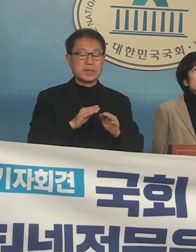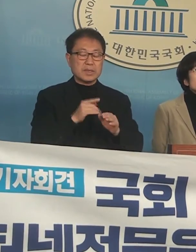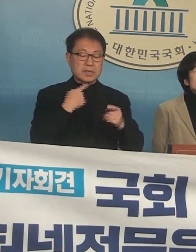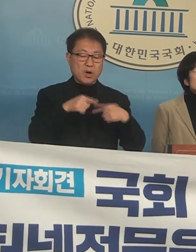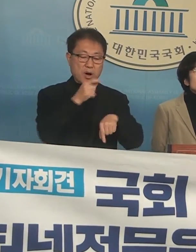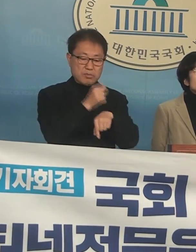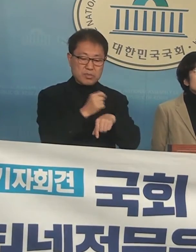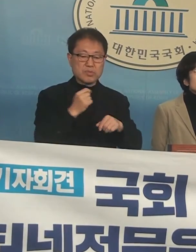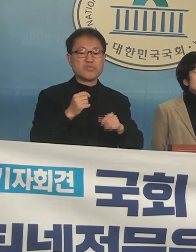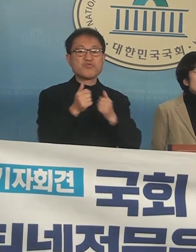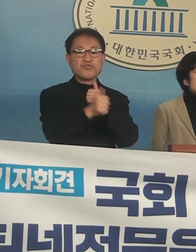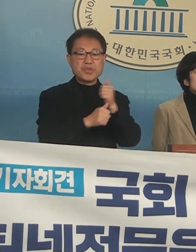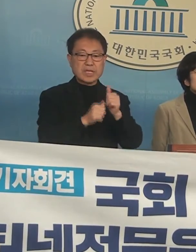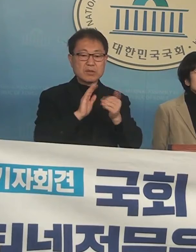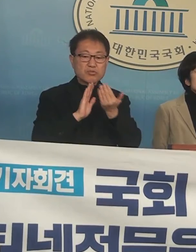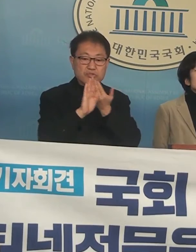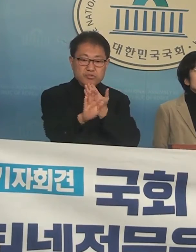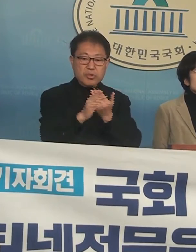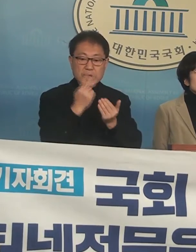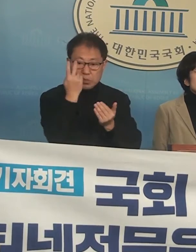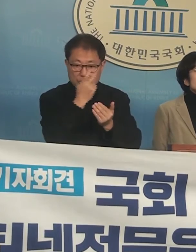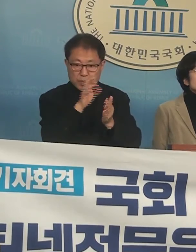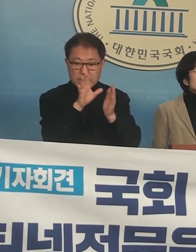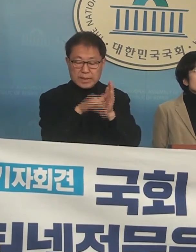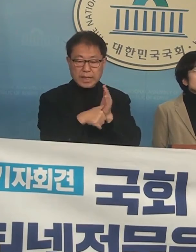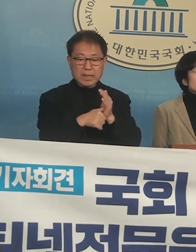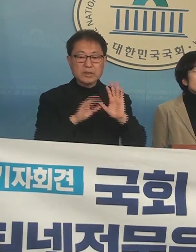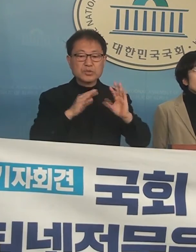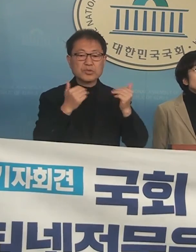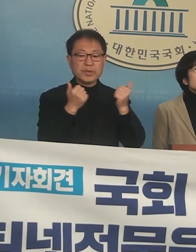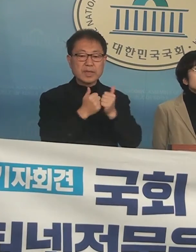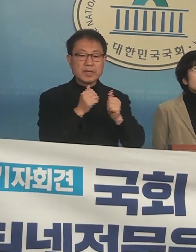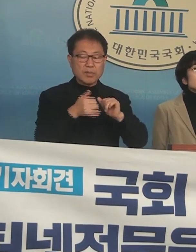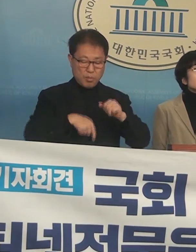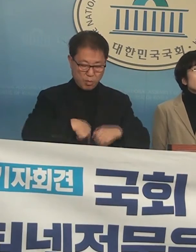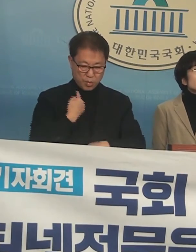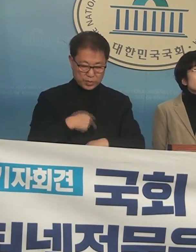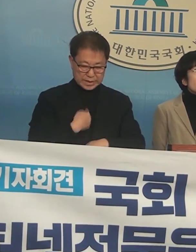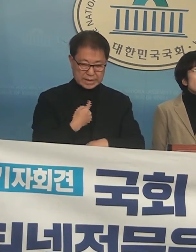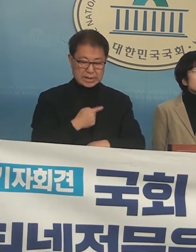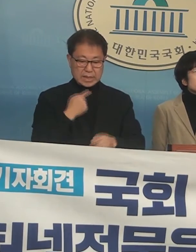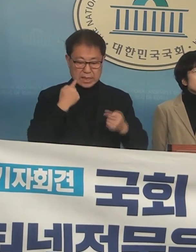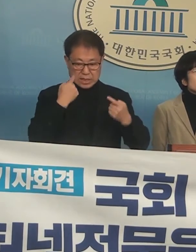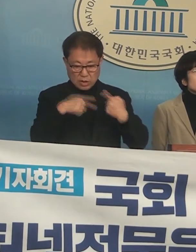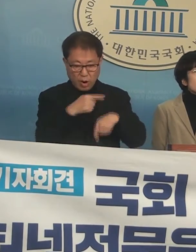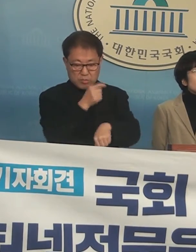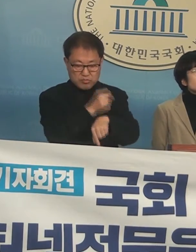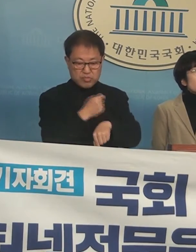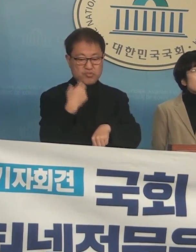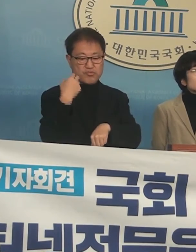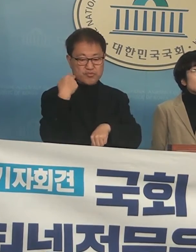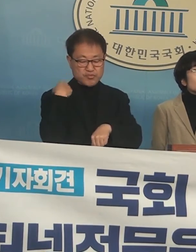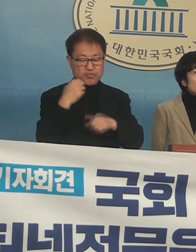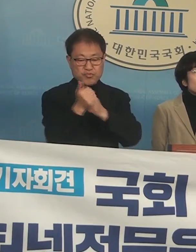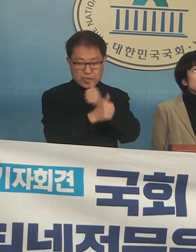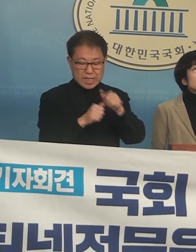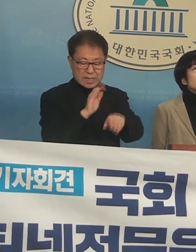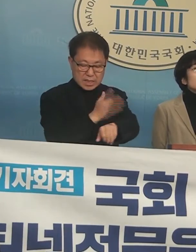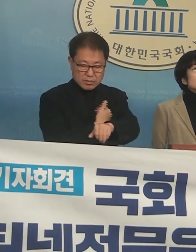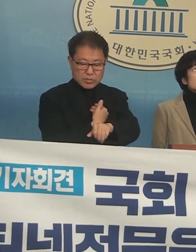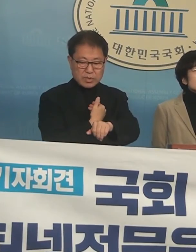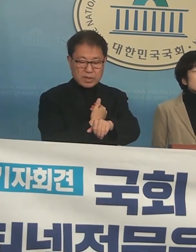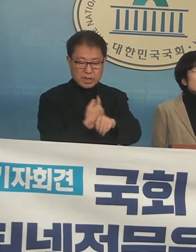전체 회의 그리고 이후에 이뤄질 법안심사 소위에서 국회가 제발 본인들의 이 정무위 법안심사 소위의 잘못을 바로